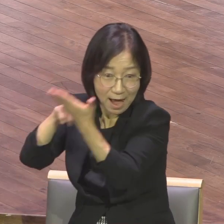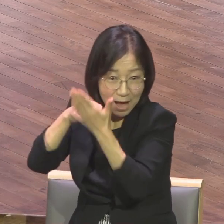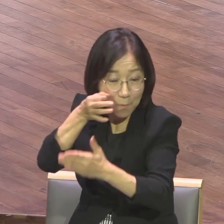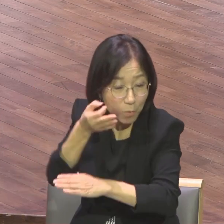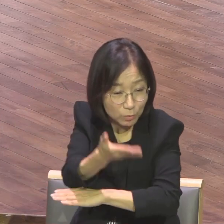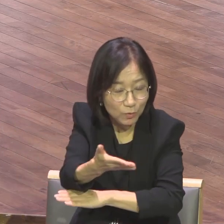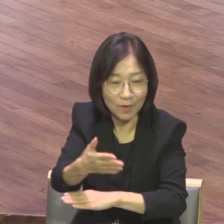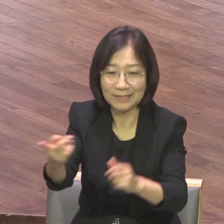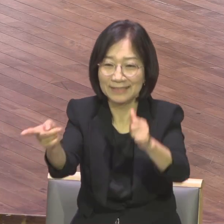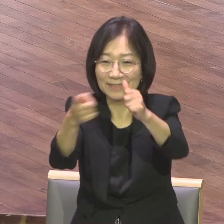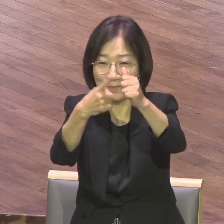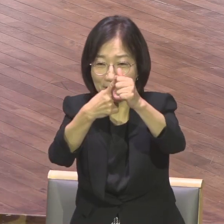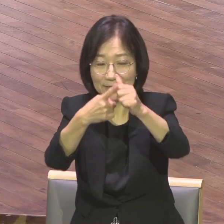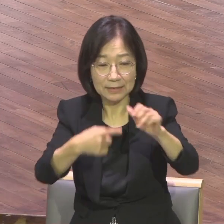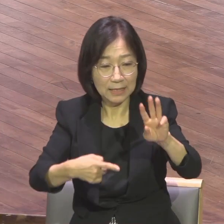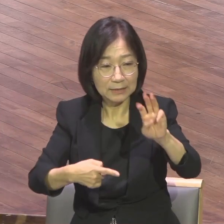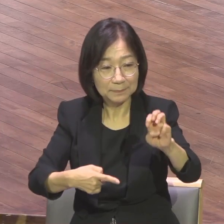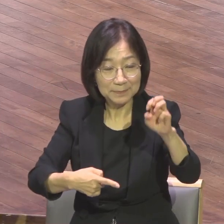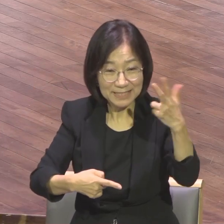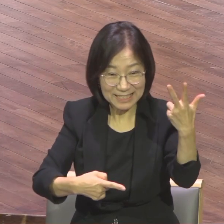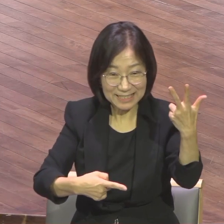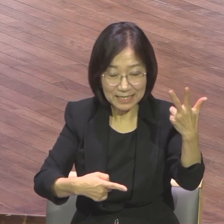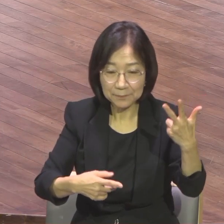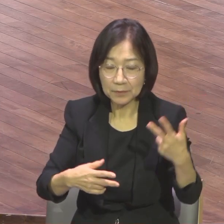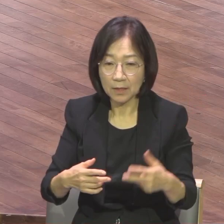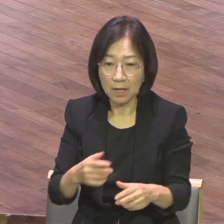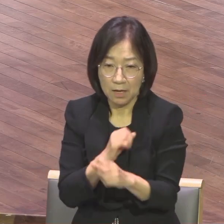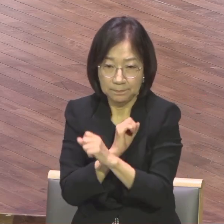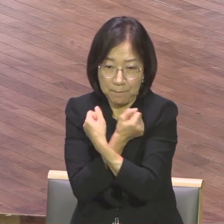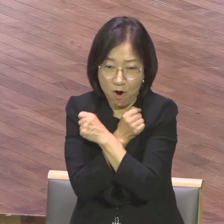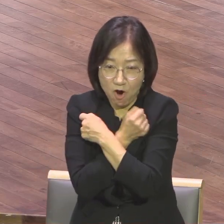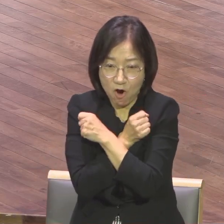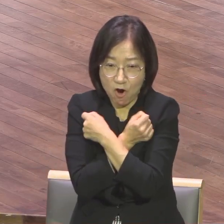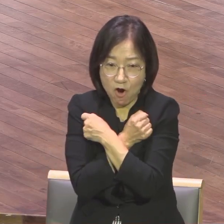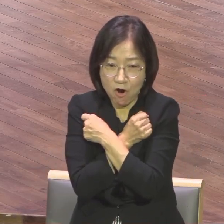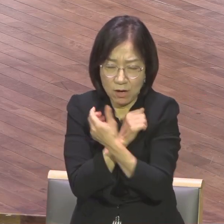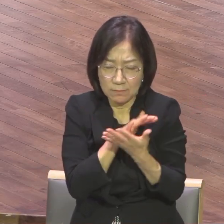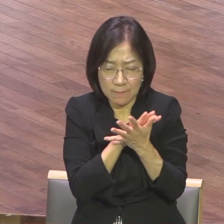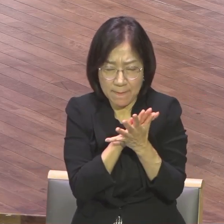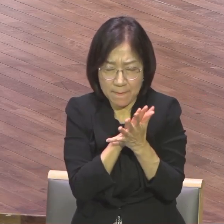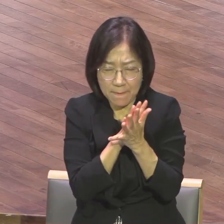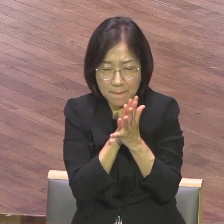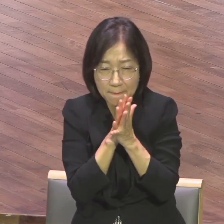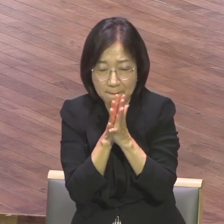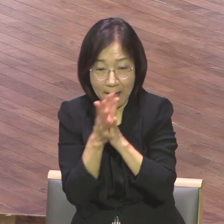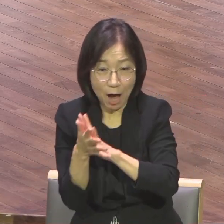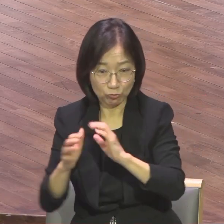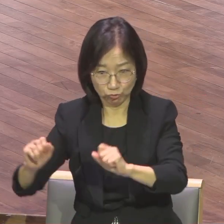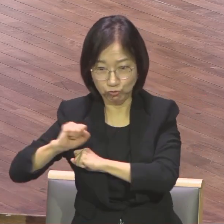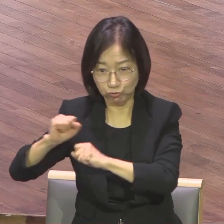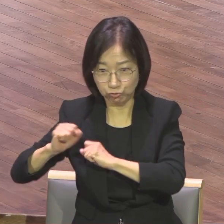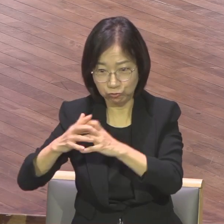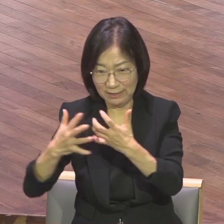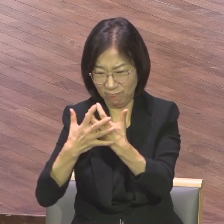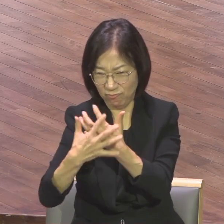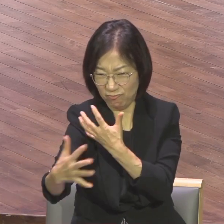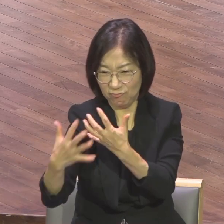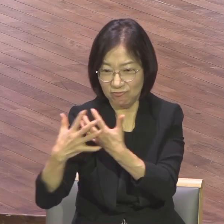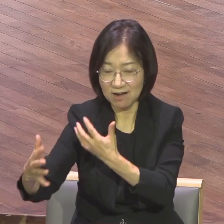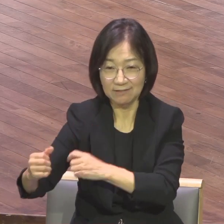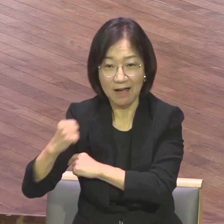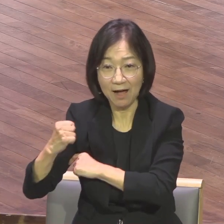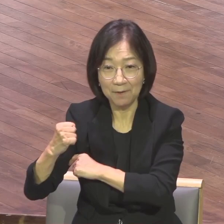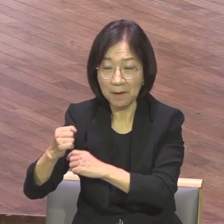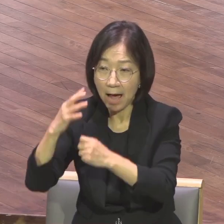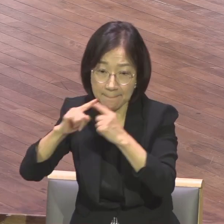첫째는 에스겔 37장에 마른 뼈가 큰 군대를 이루는 환상이었습니다. 하나님의 말씀을 대언할 때 생기가